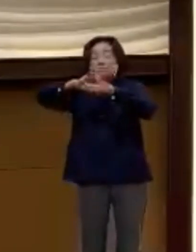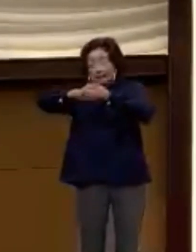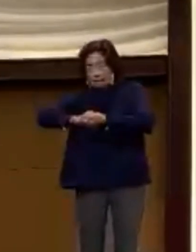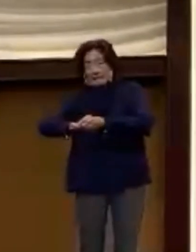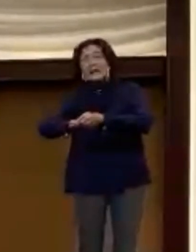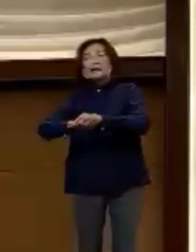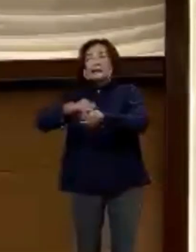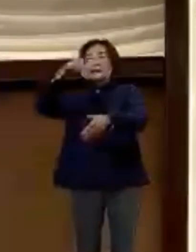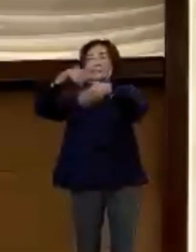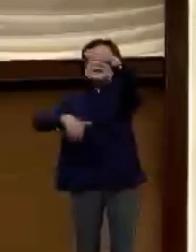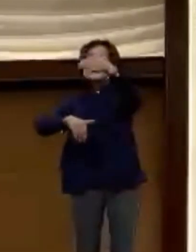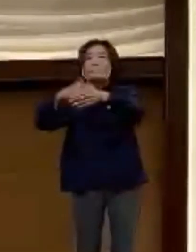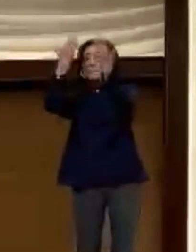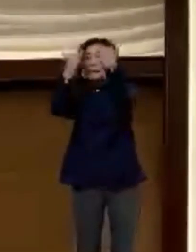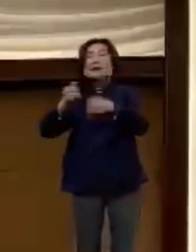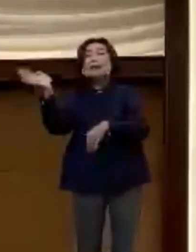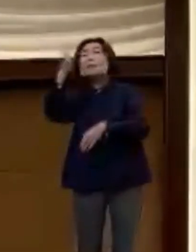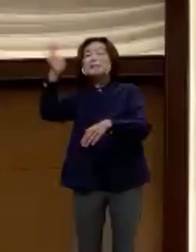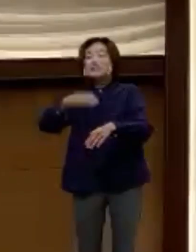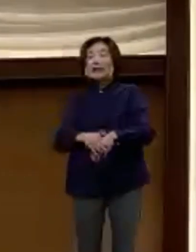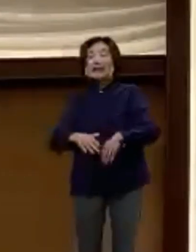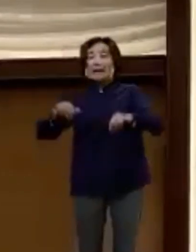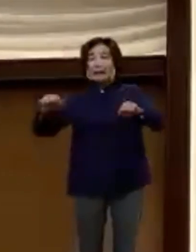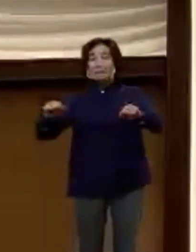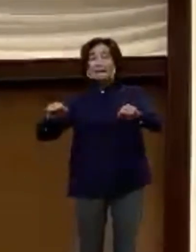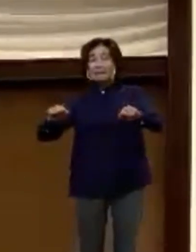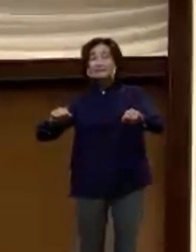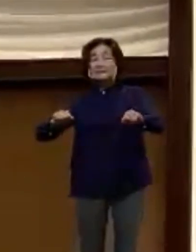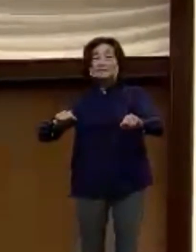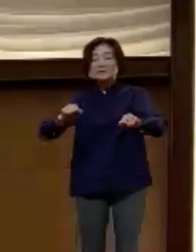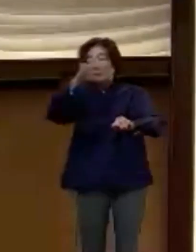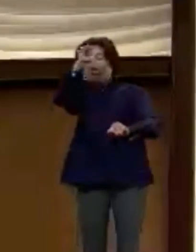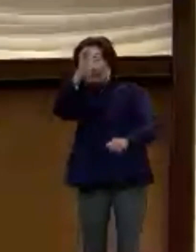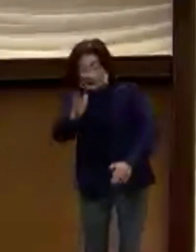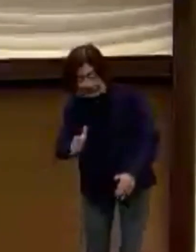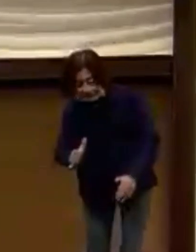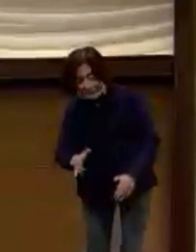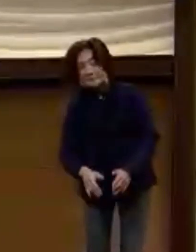対に負けられません。勝ち抜いていきます。どうぞよろしくお願いいたします。